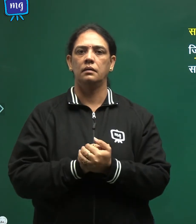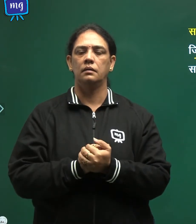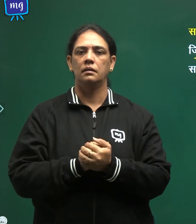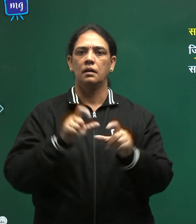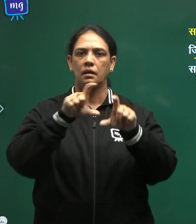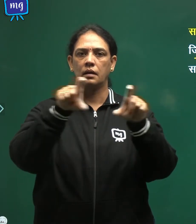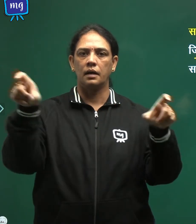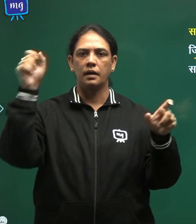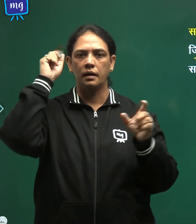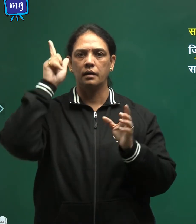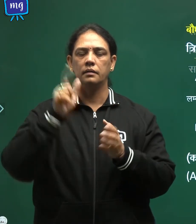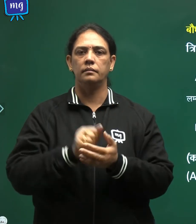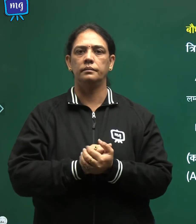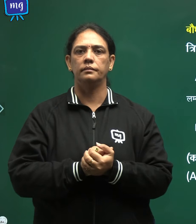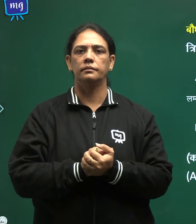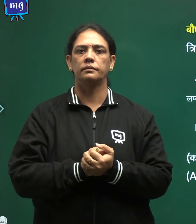समझ आ गया?